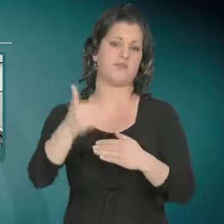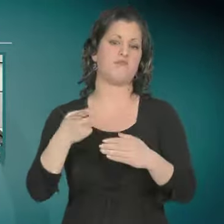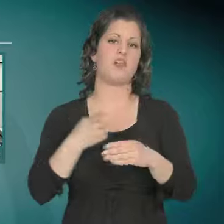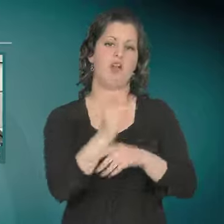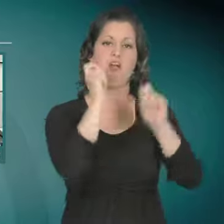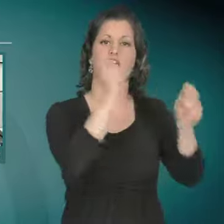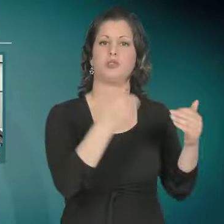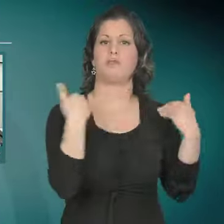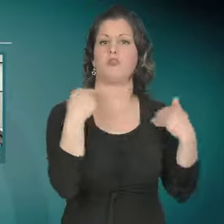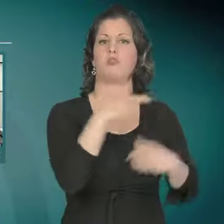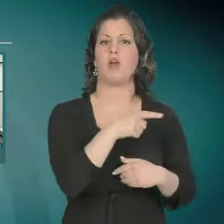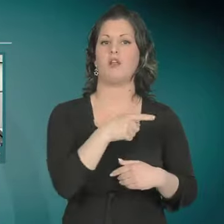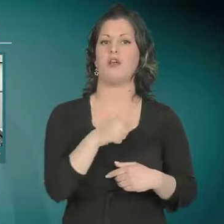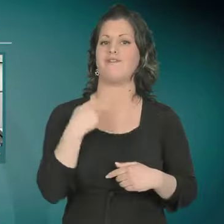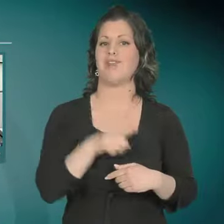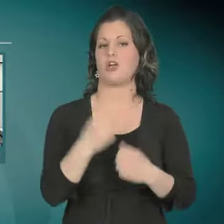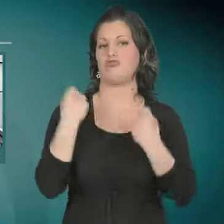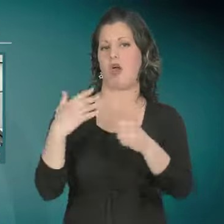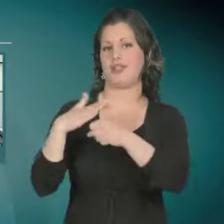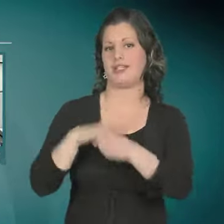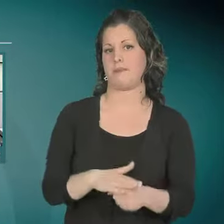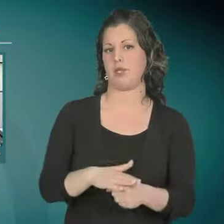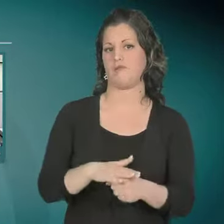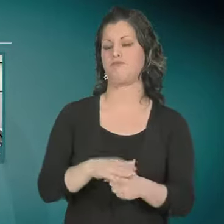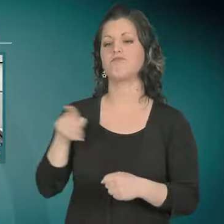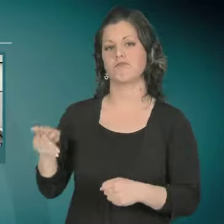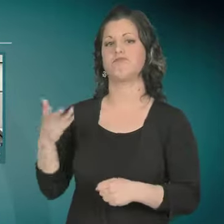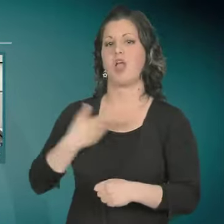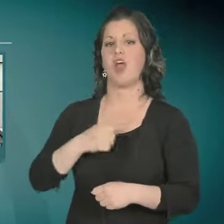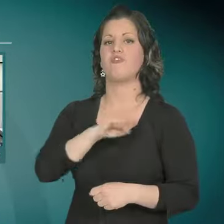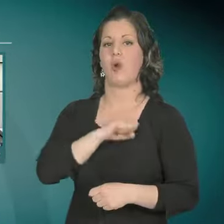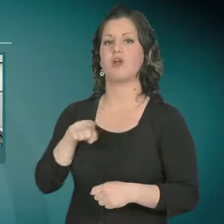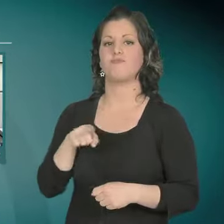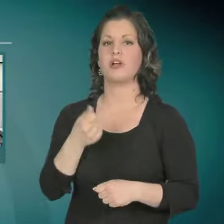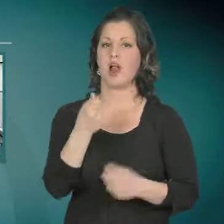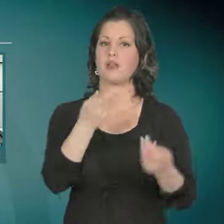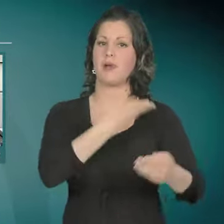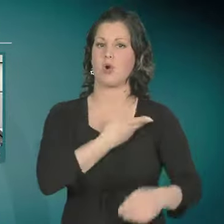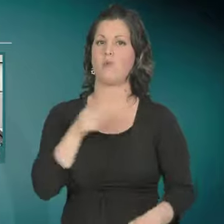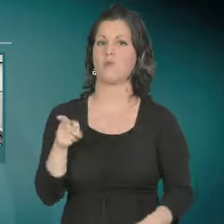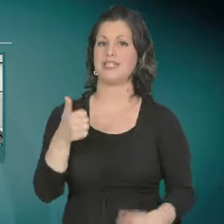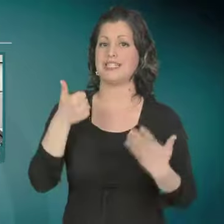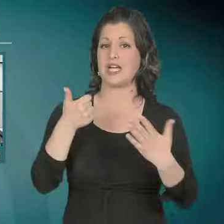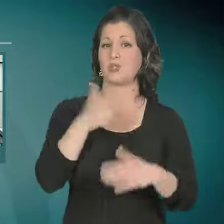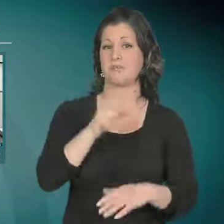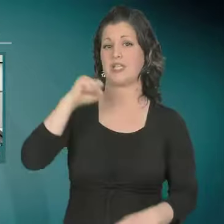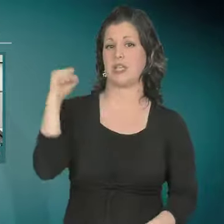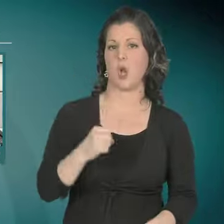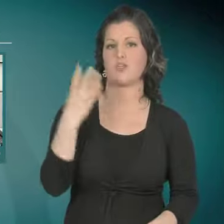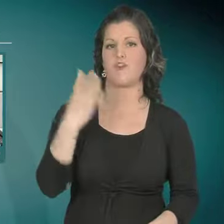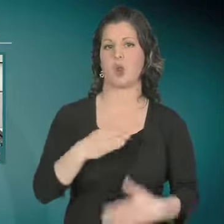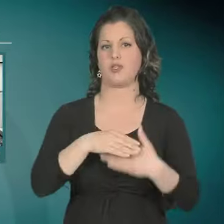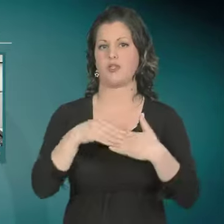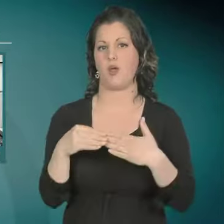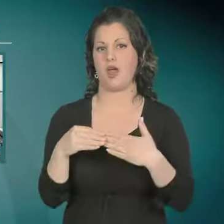später hat die Frau Klage wegen starker Diskriminierung gegen das Spital eingereicht. Mit Erfolg. Ihr wurden 76.400